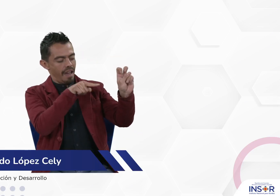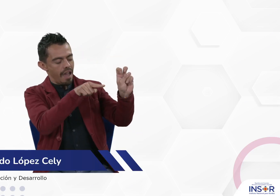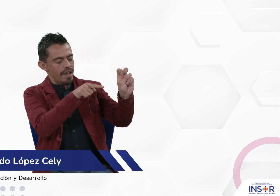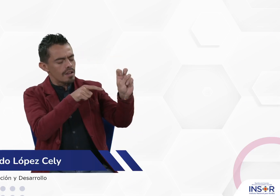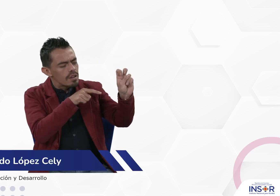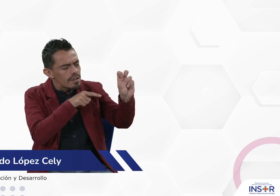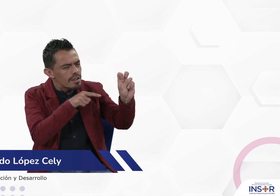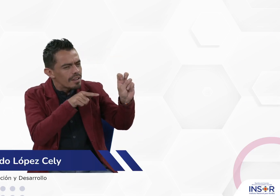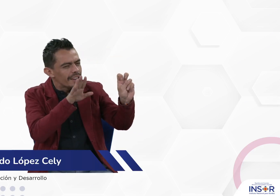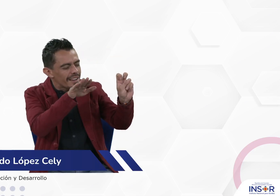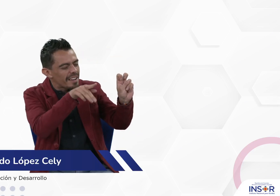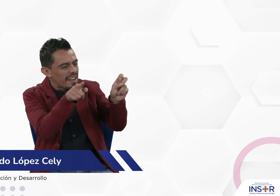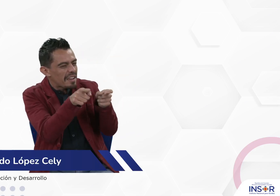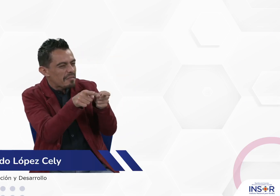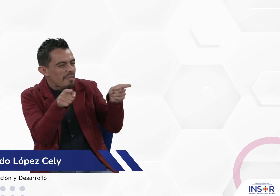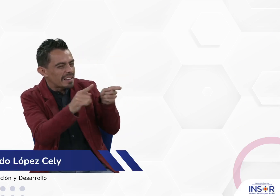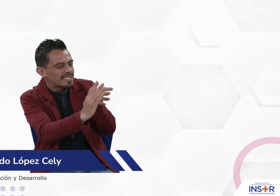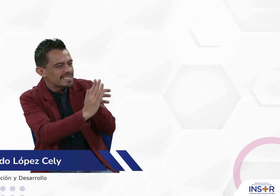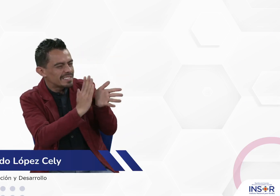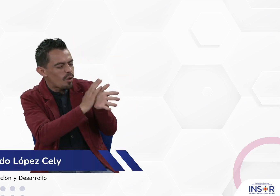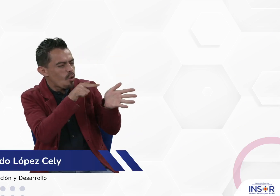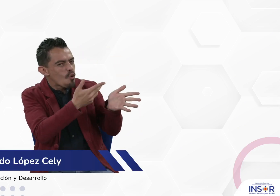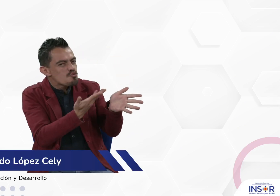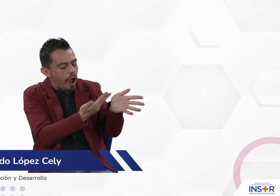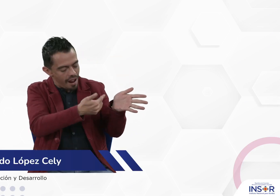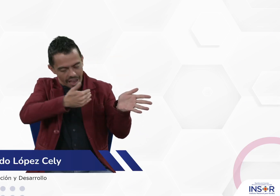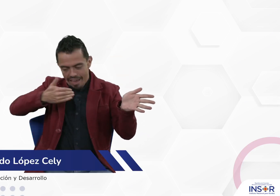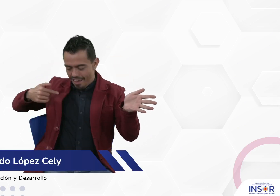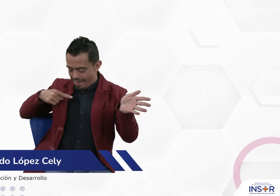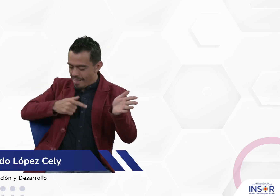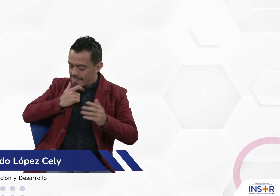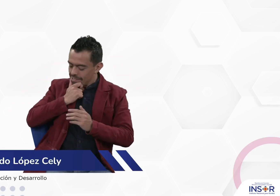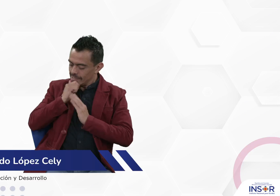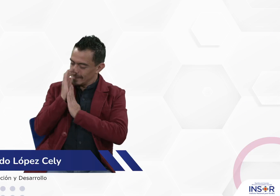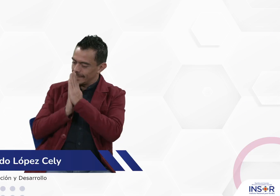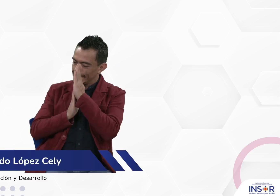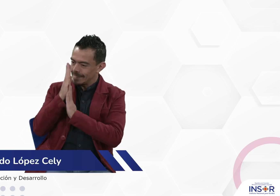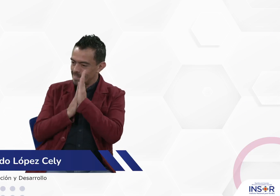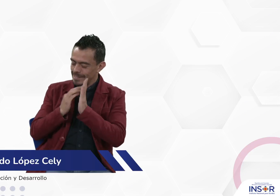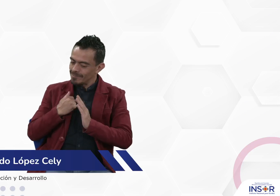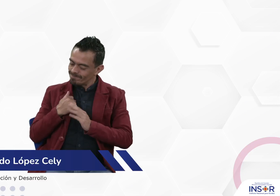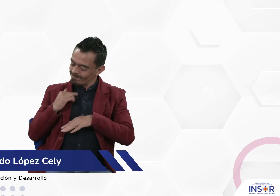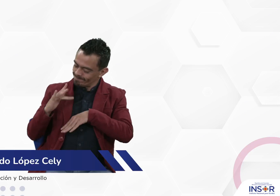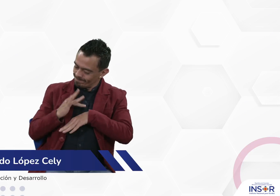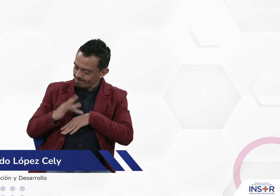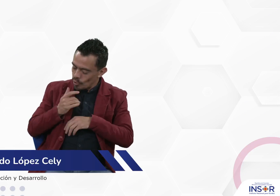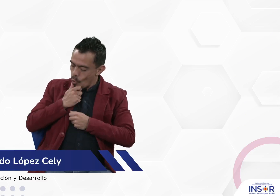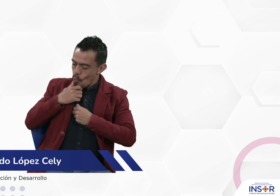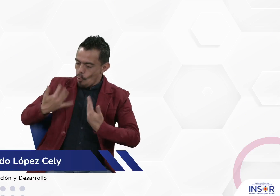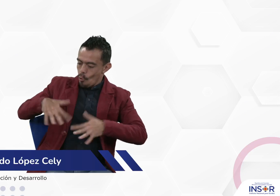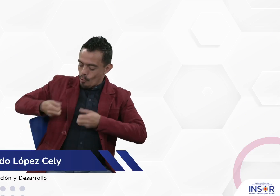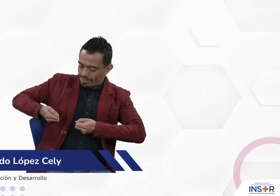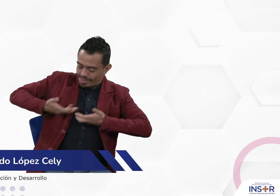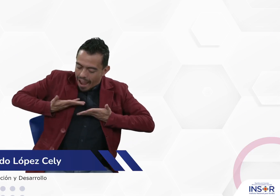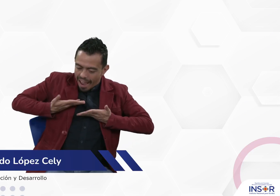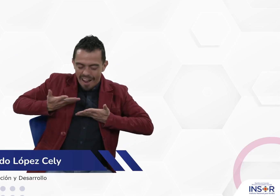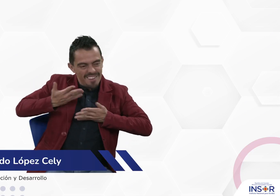surgen ciertos temas de interés. ¿Podrían ustedes comentarnos qué experiencias personales,